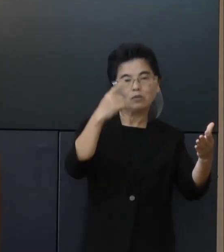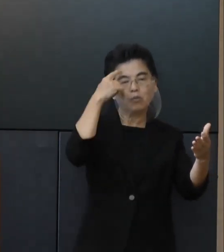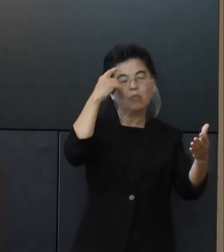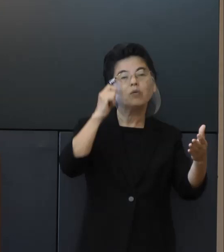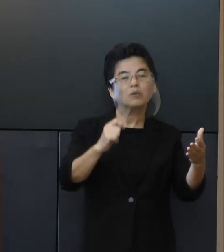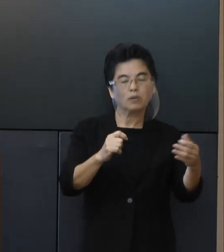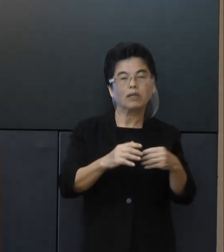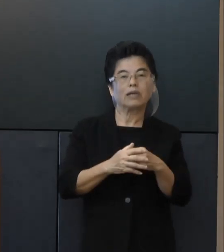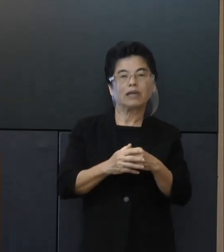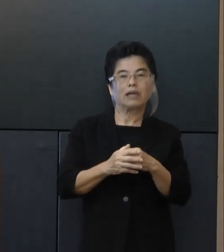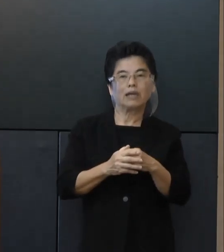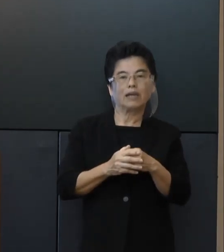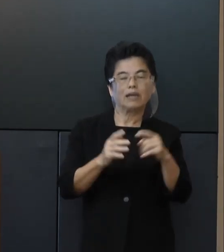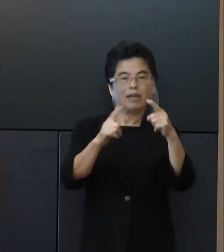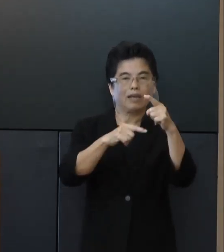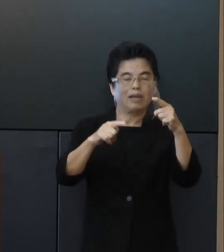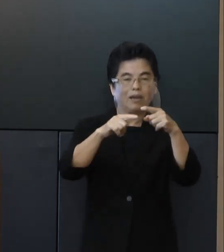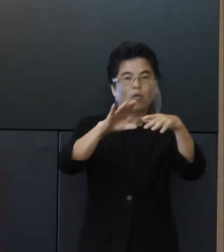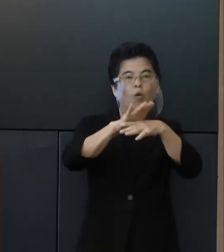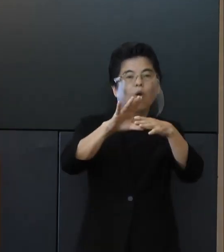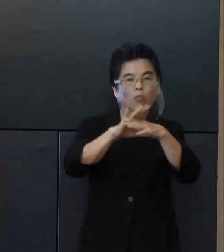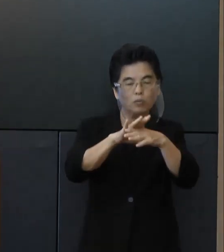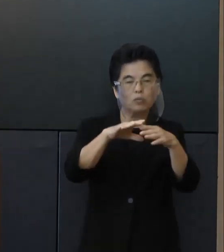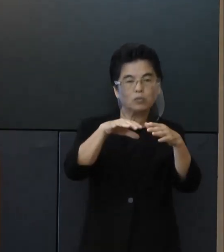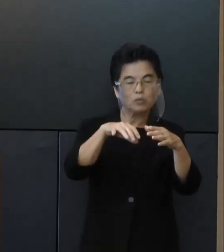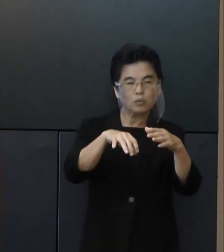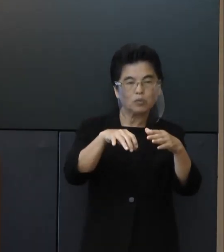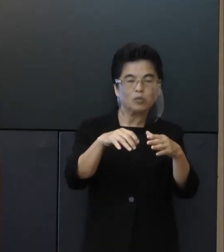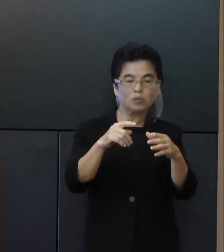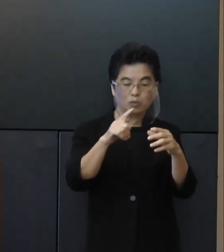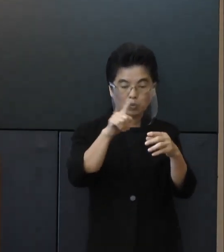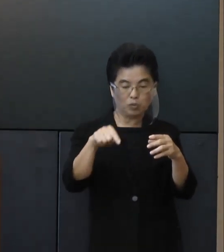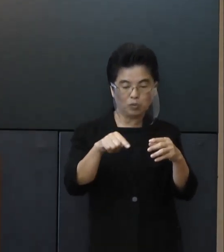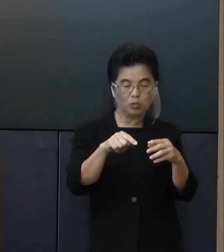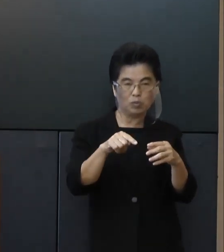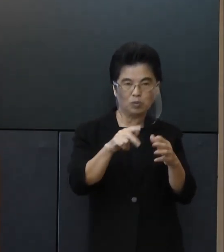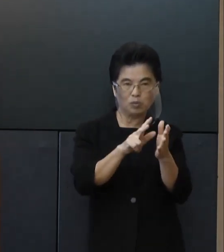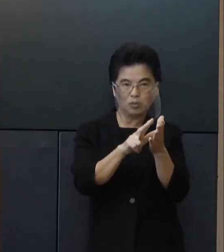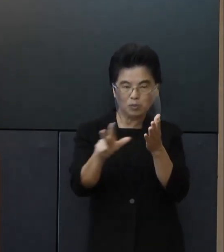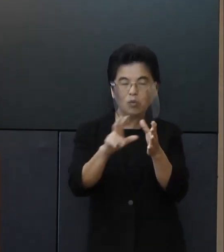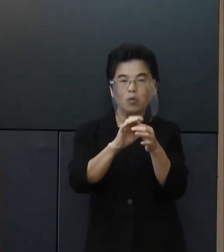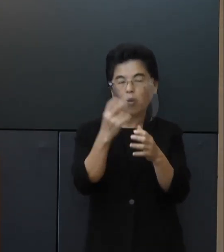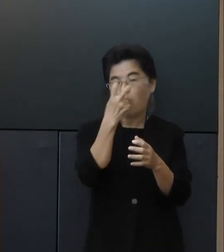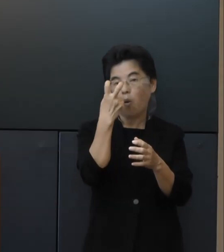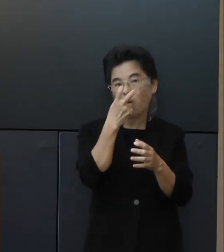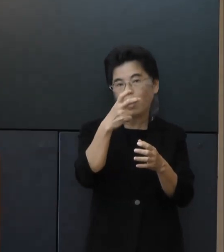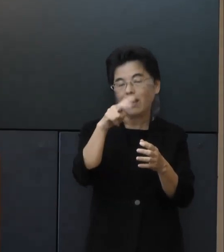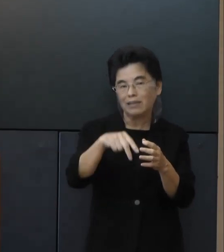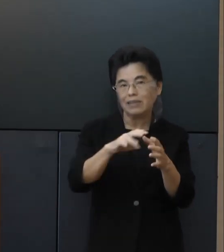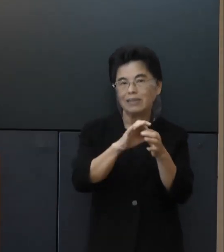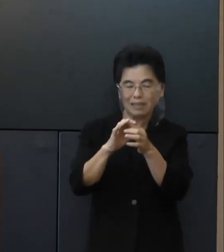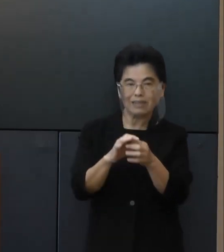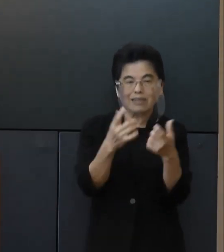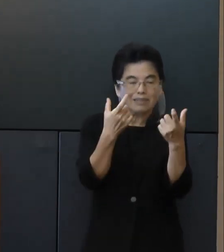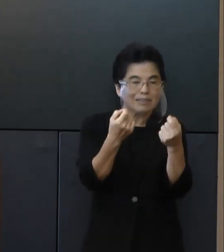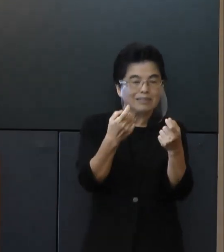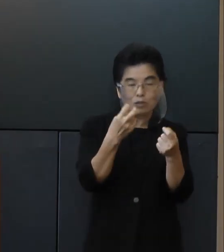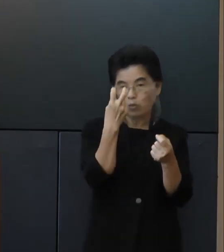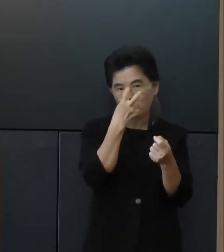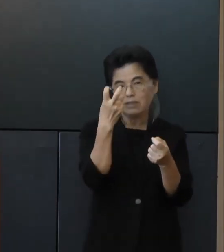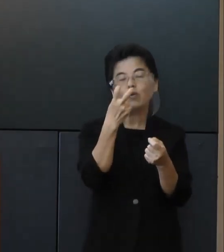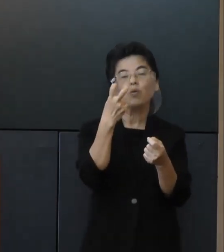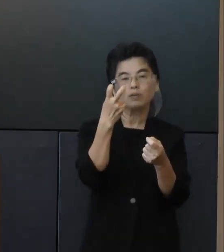ので、公文書の管理とその情報の提供については今後しっかりと精査をしていってです